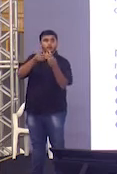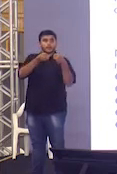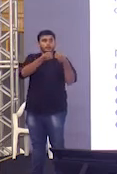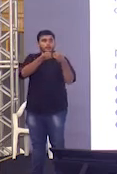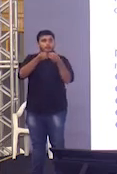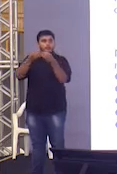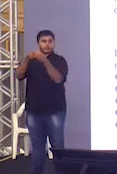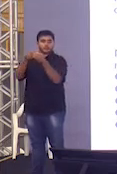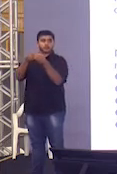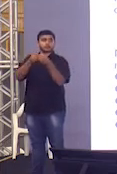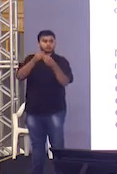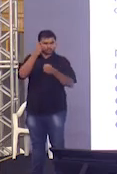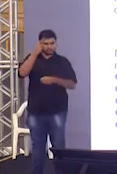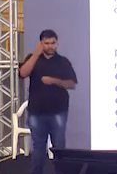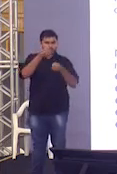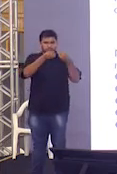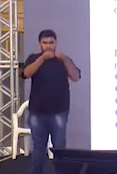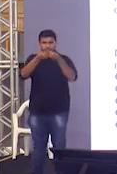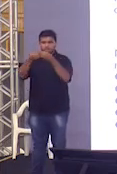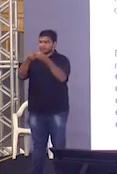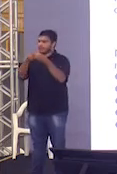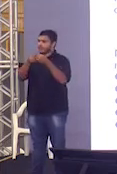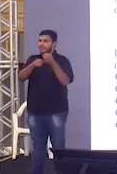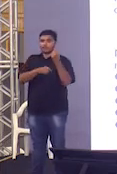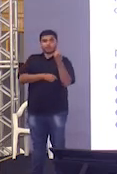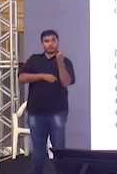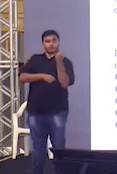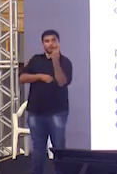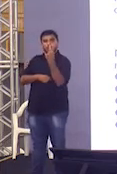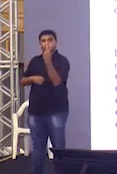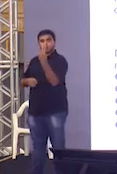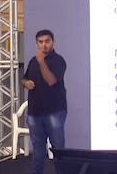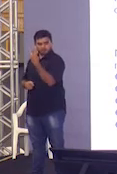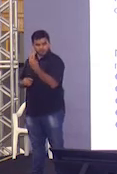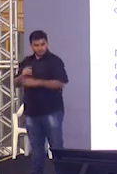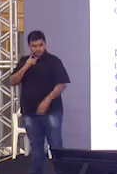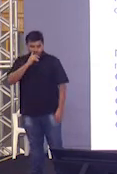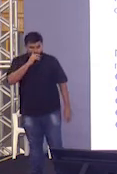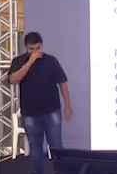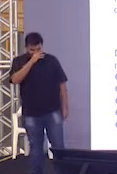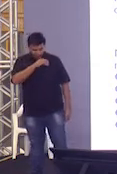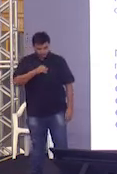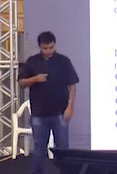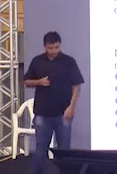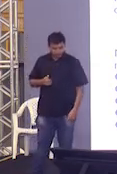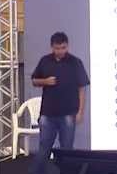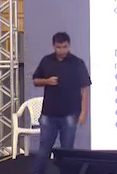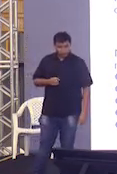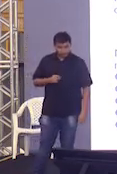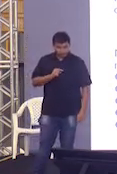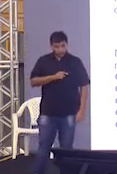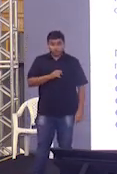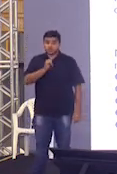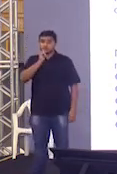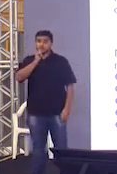significa consecutivos, tá legal? Não quer dizer que é assim, 3, 4, não é isso não,